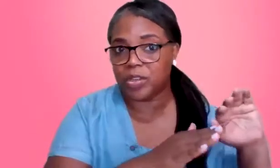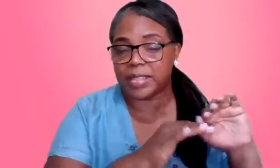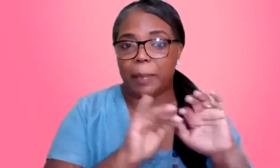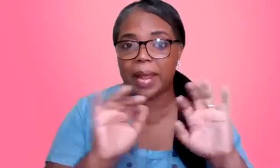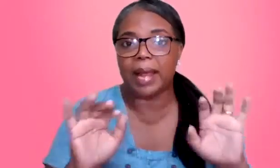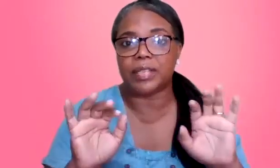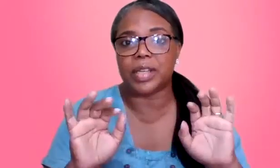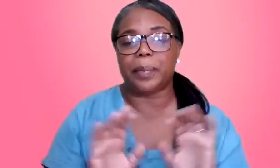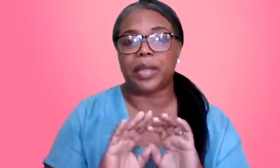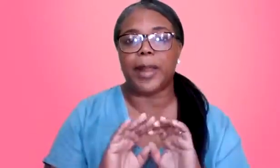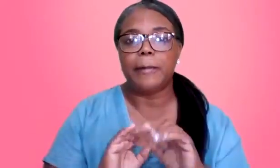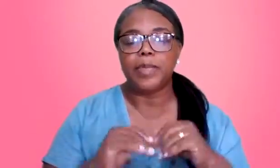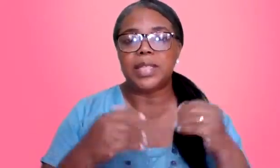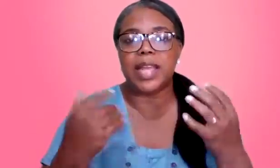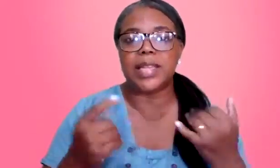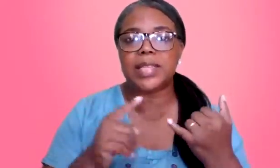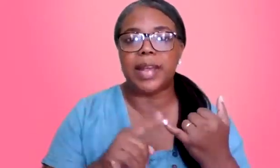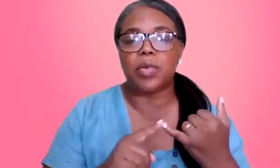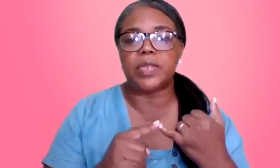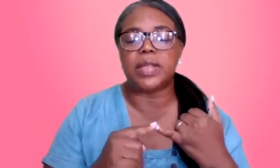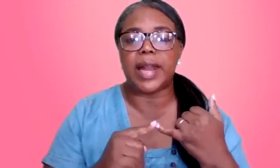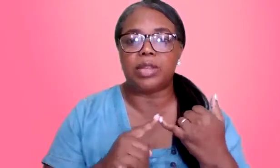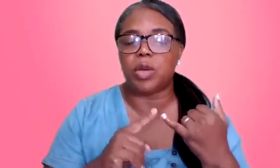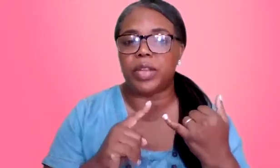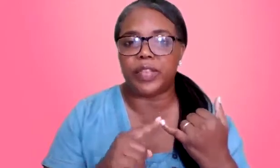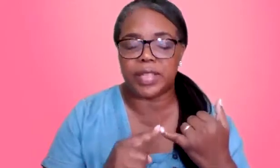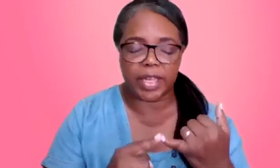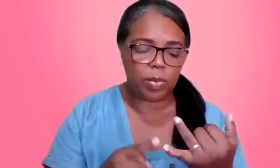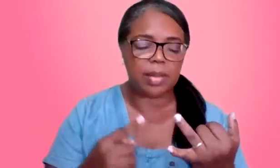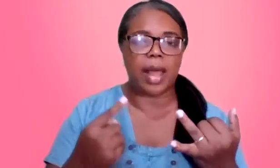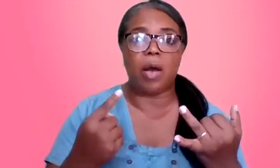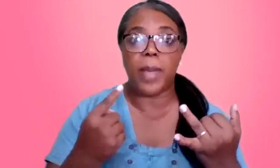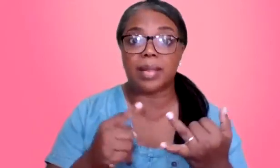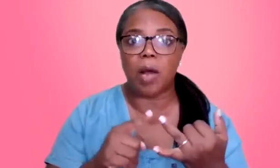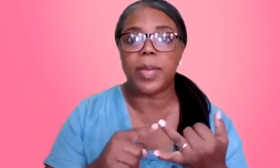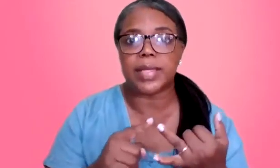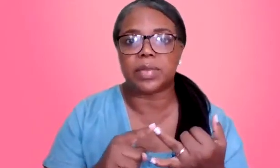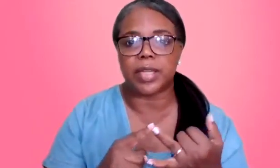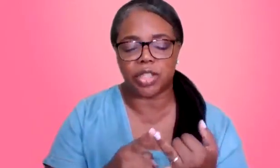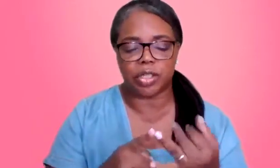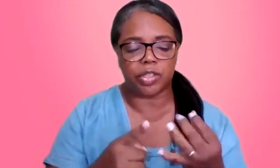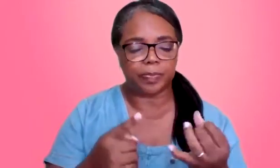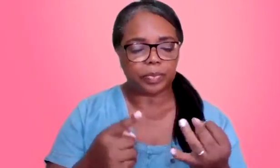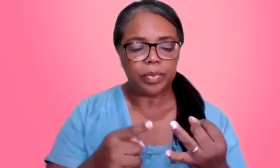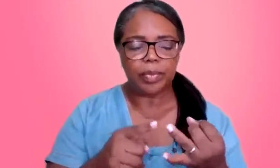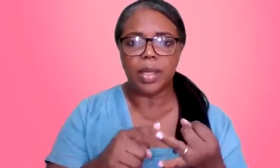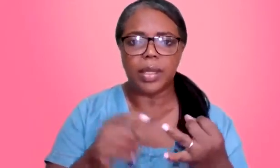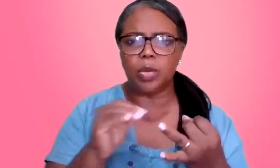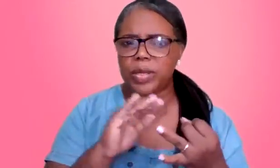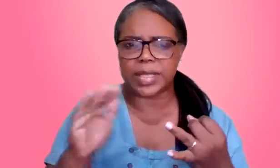essa palavra, né? Porque se eles eram considerados como deficiente mental, mental mesmo, tá, gente? Que não